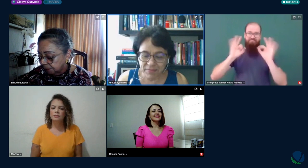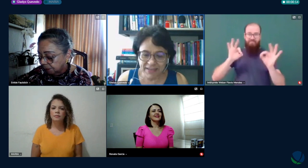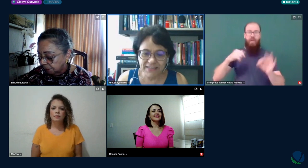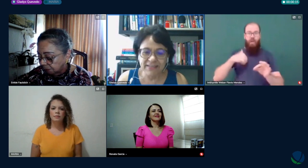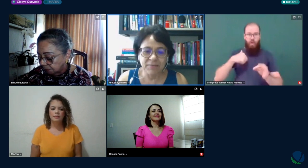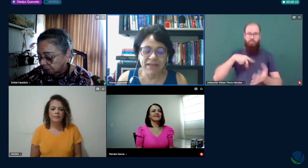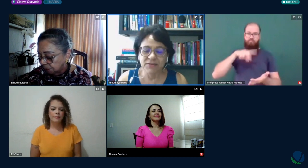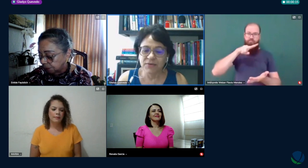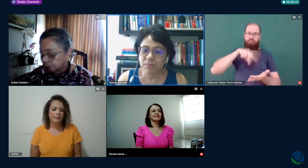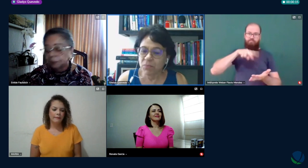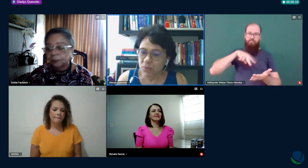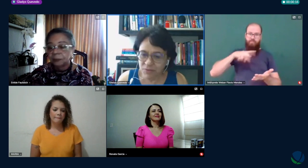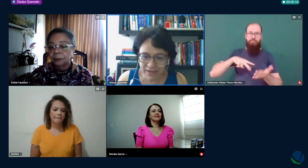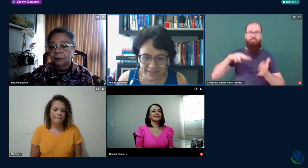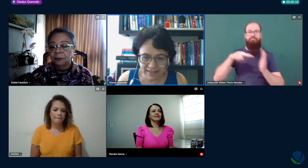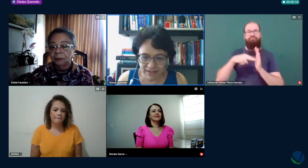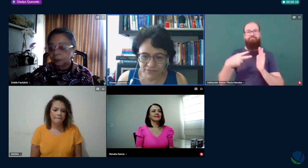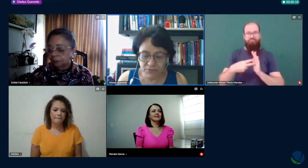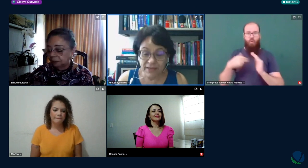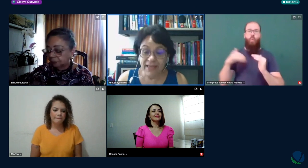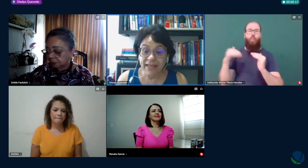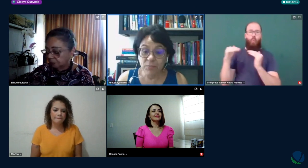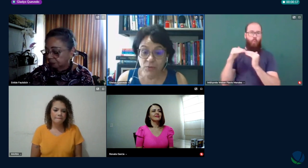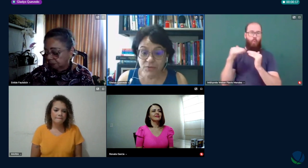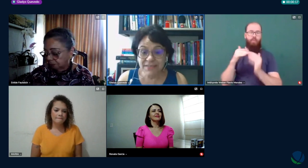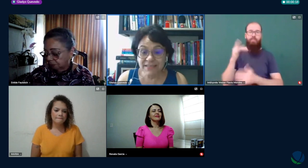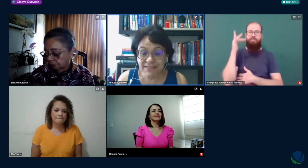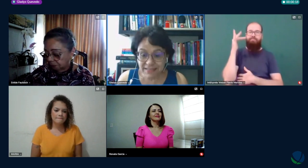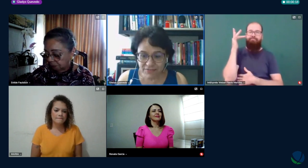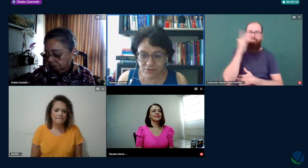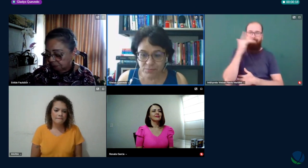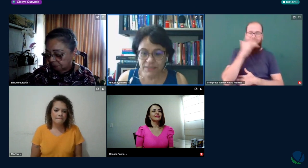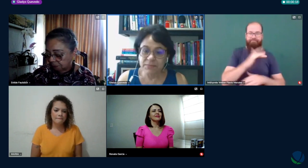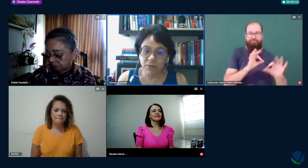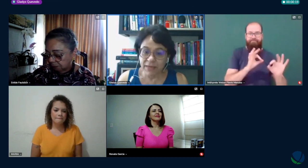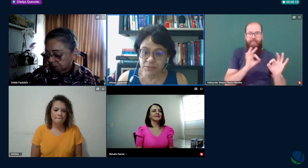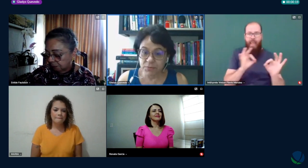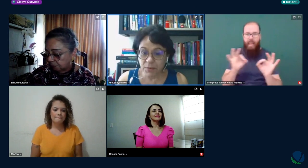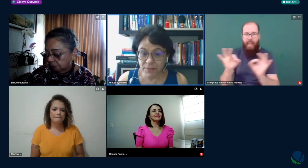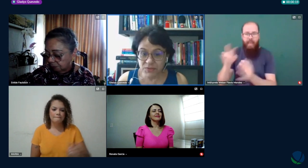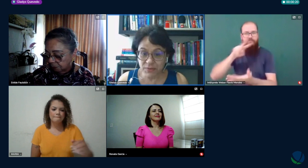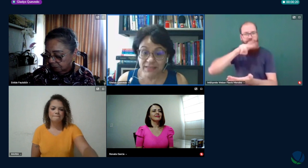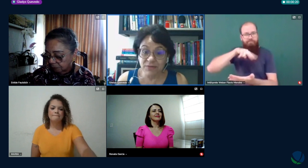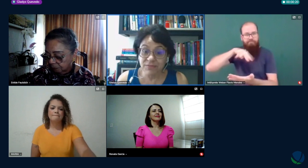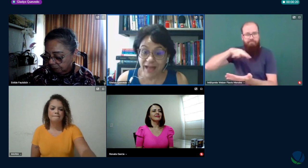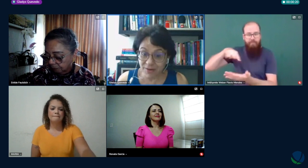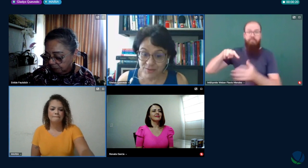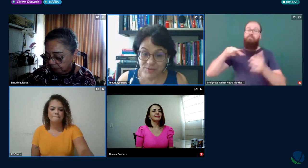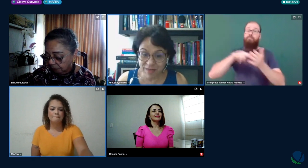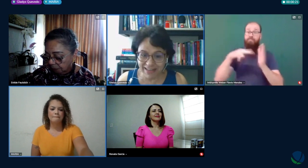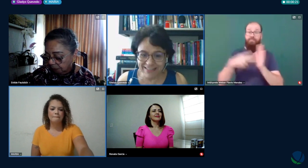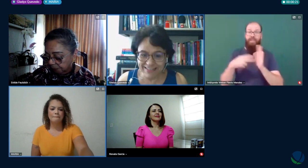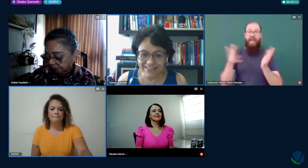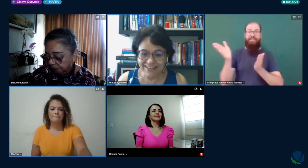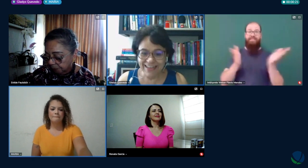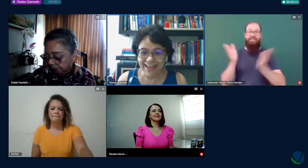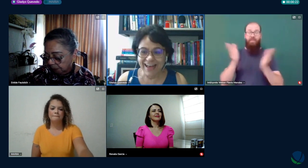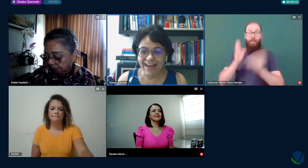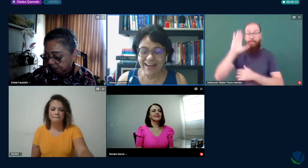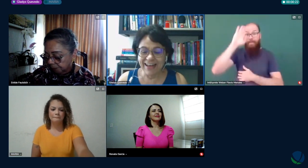concordo plenamente que está uma leitura muito agradável e muito acessível, principalmente para uma pessoa que não está